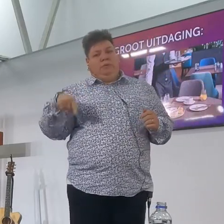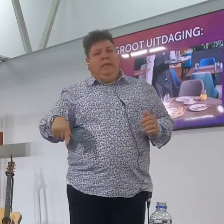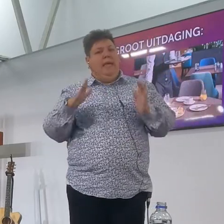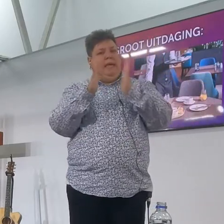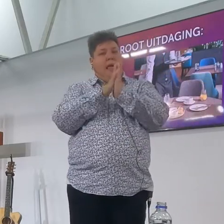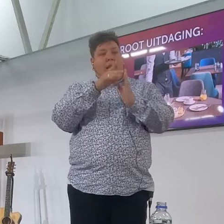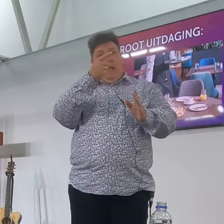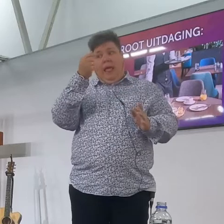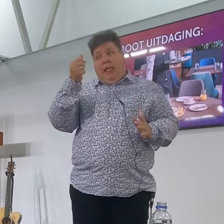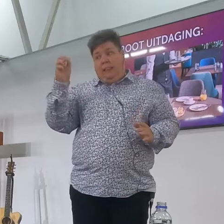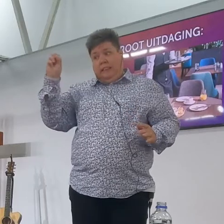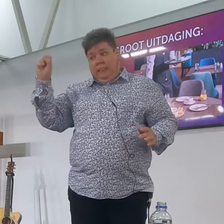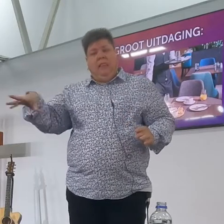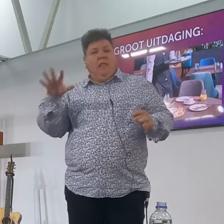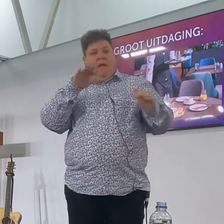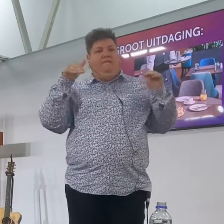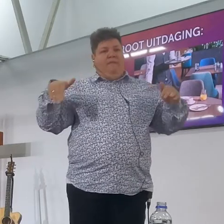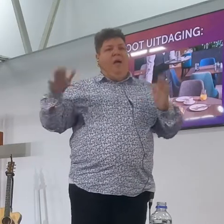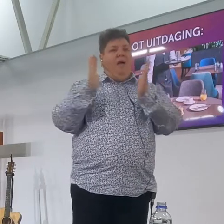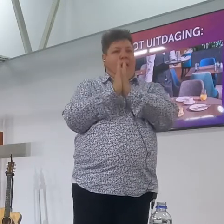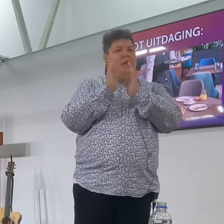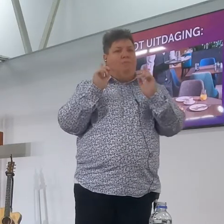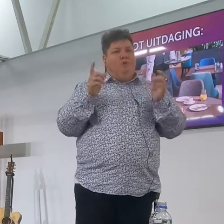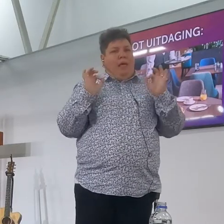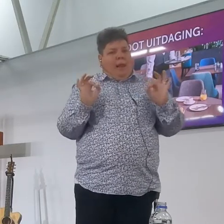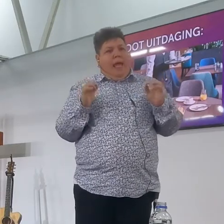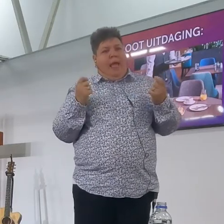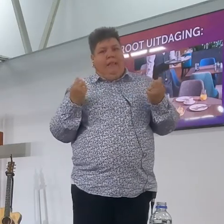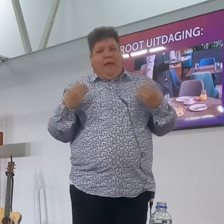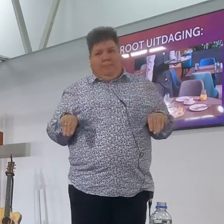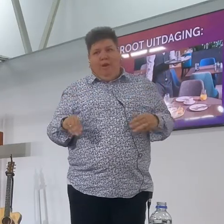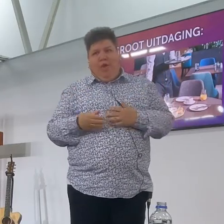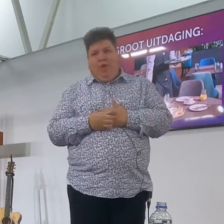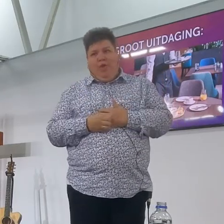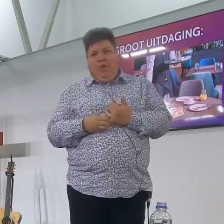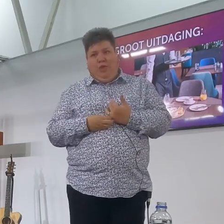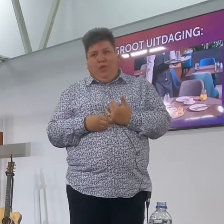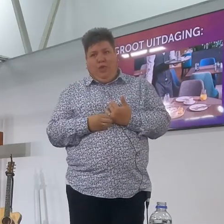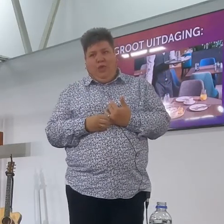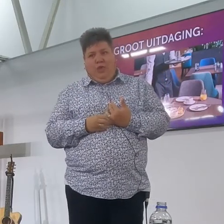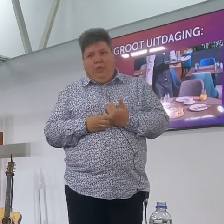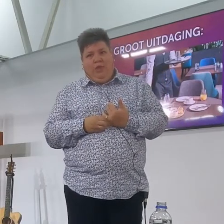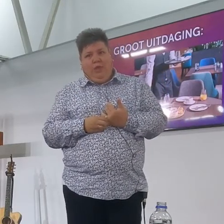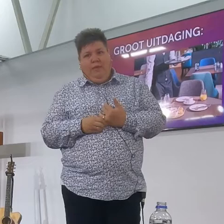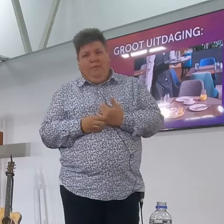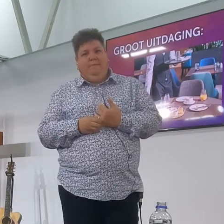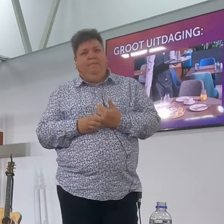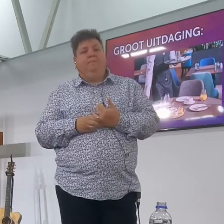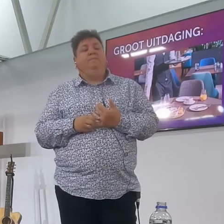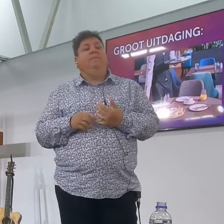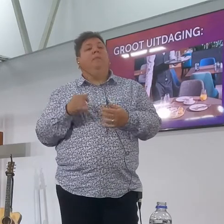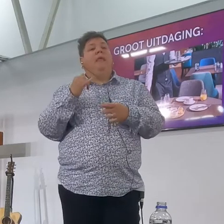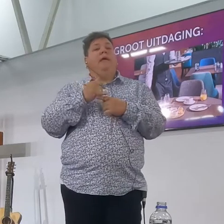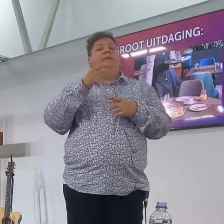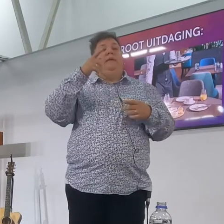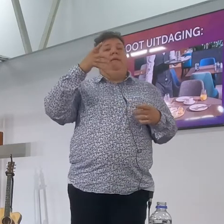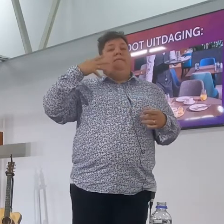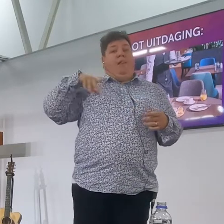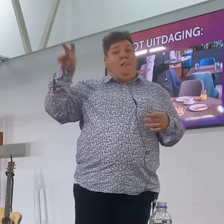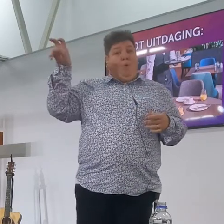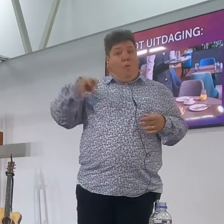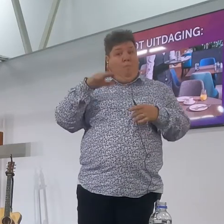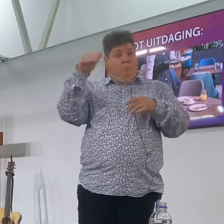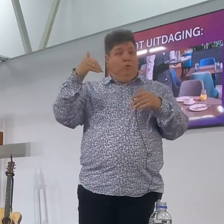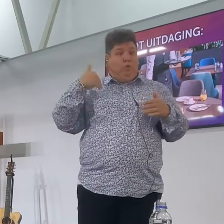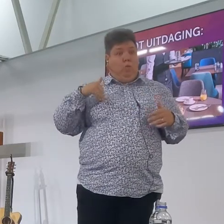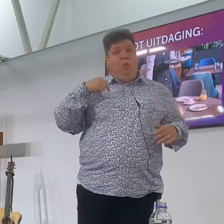hoor? Stem julle saam? Alles moet hier reg loop. Ek moet betaal daarom nou vir hierdie show, nê? En Weet, as jy wil hê, ek moet volgende week weer betaal vir die show, dan moet hierdie show